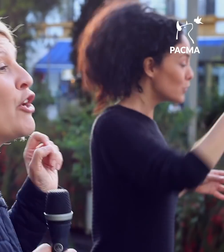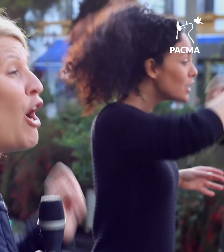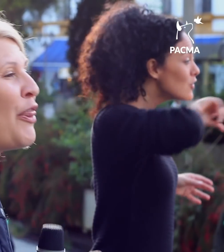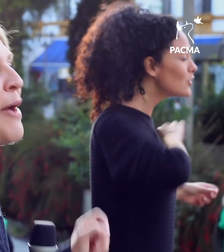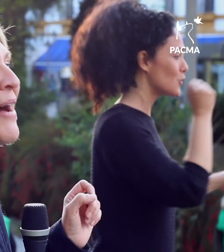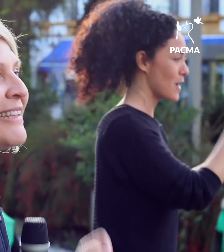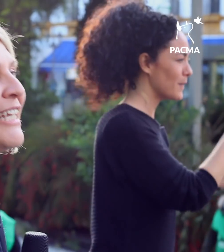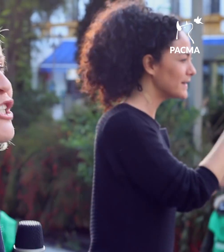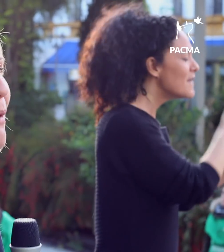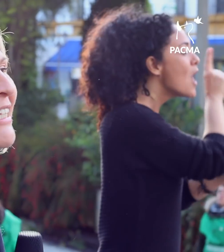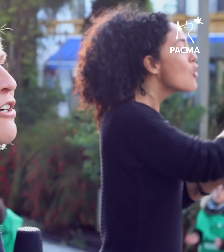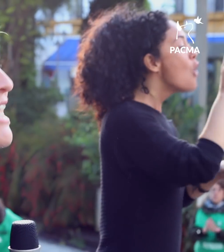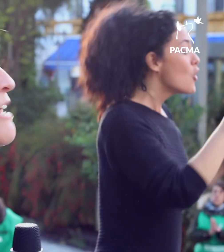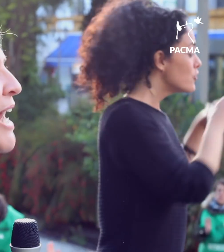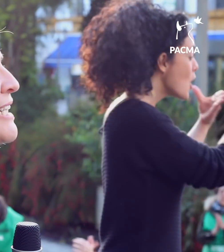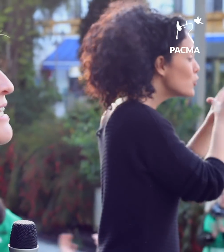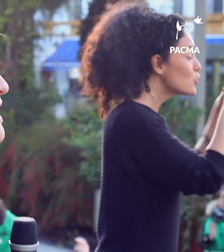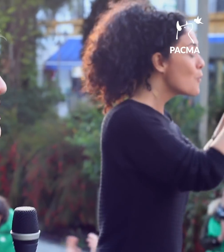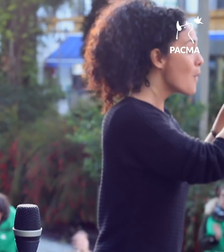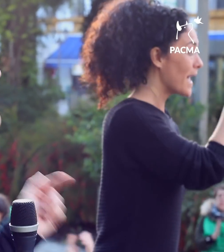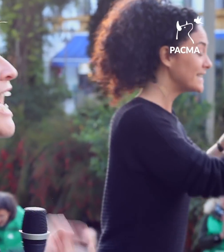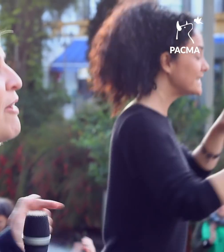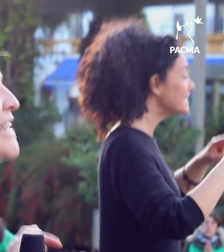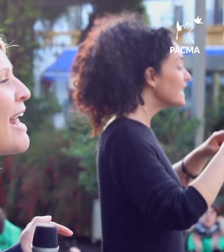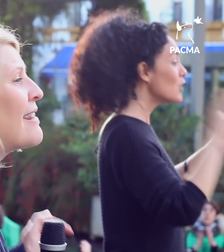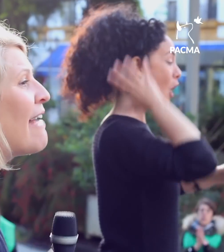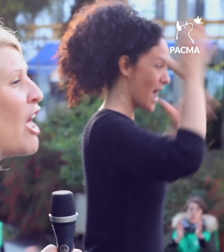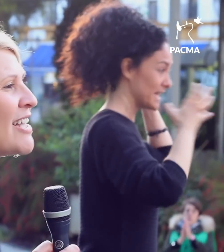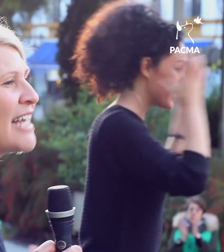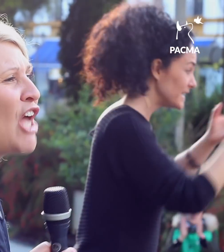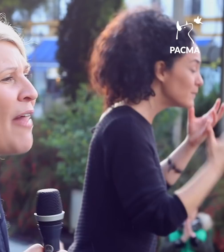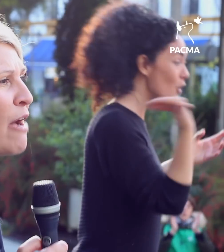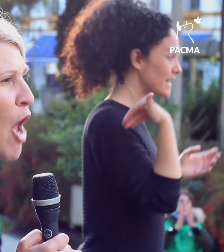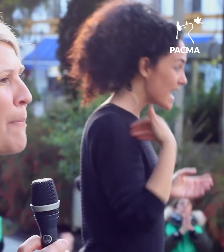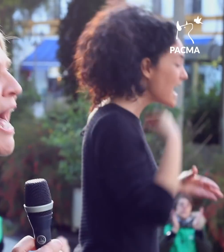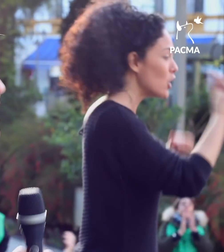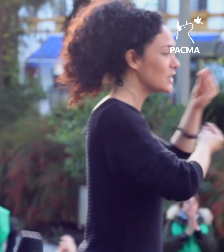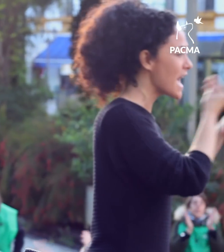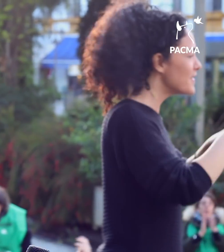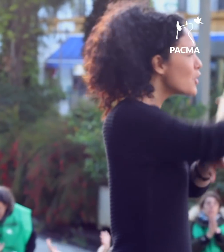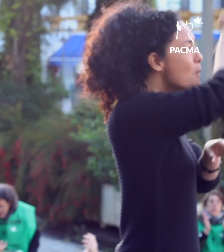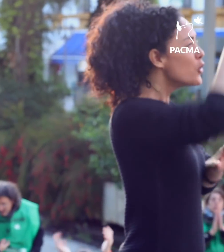trabajar con 11 partidos políticos animalistas que ya lo están haciendo desde toda Europa.